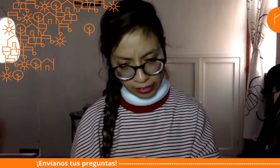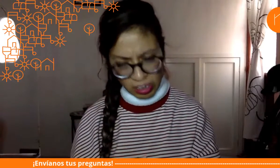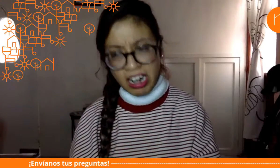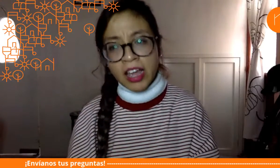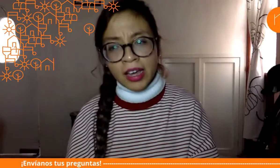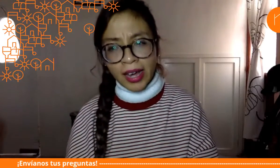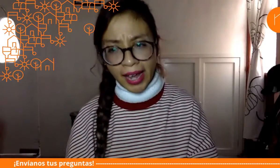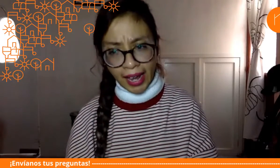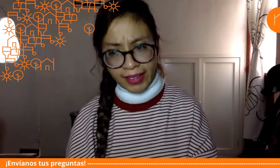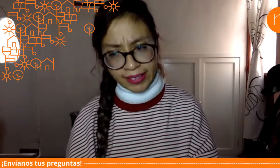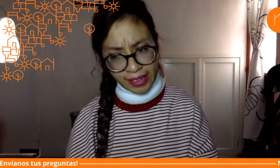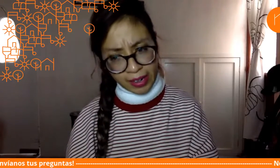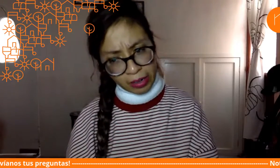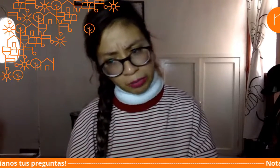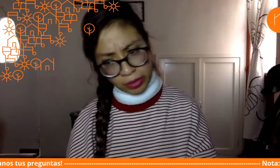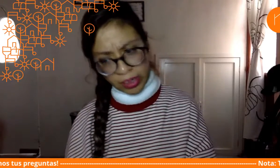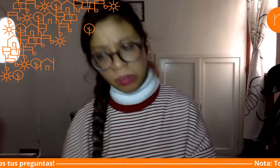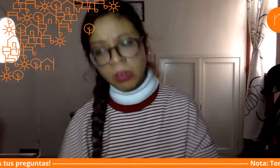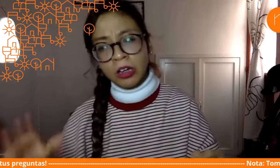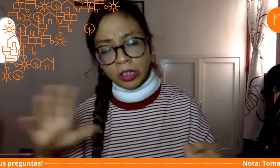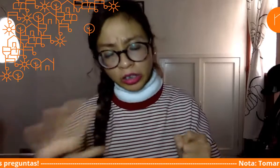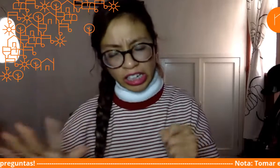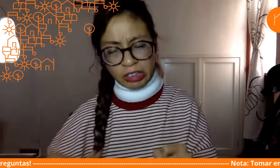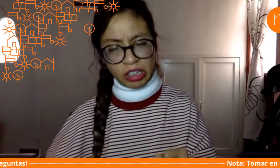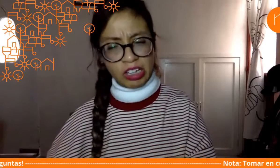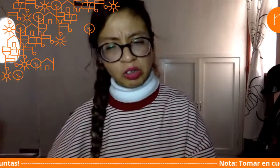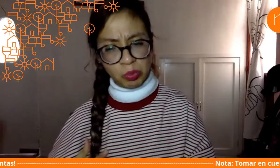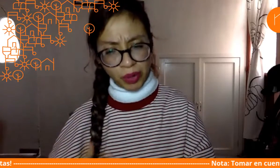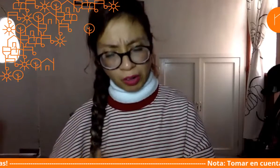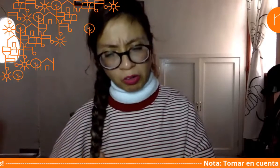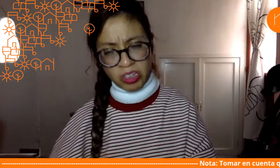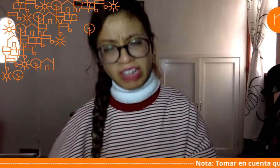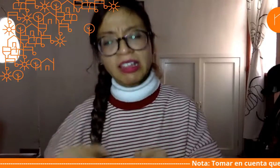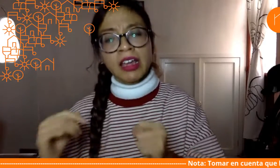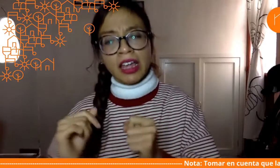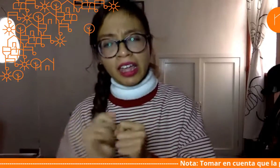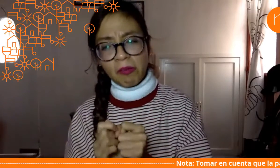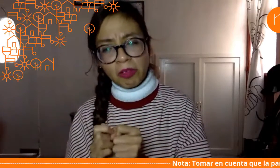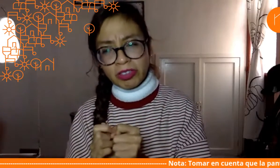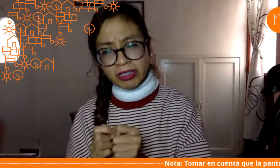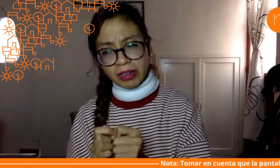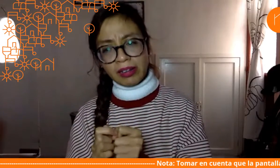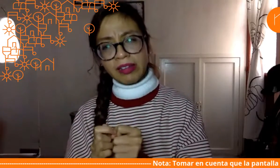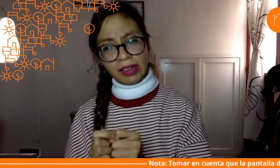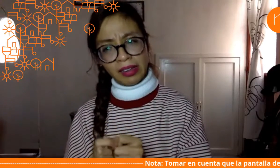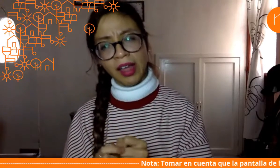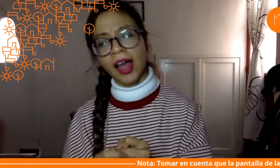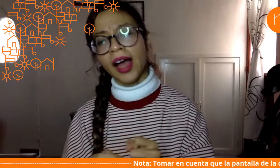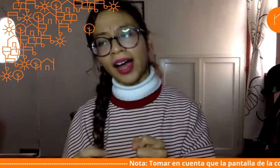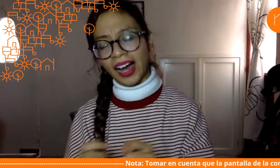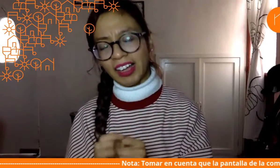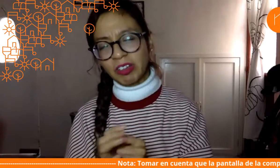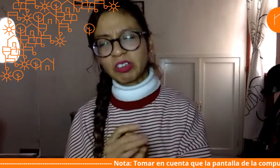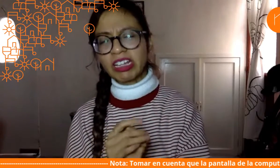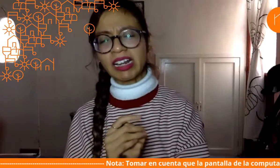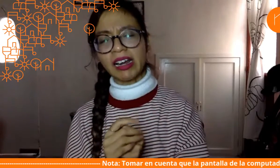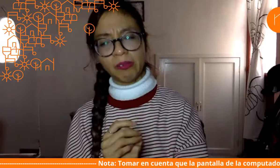presentación estaré respondiendo todas sus preguntas. Y muchas gracias a Susy de La